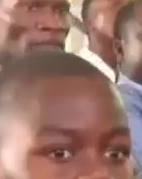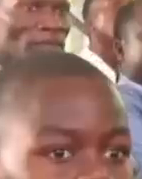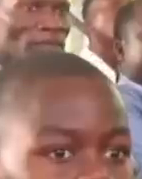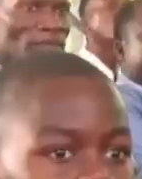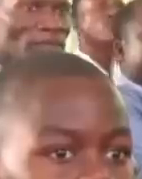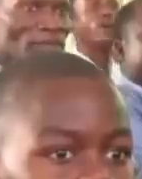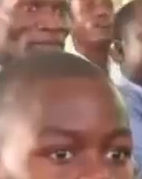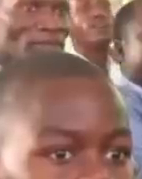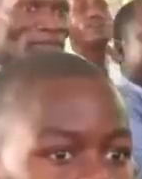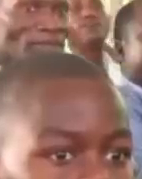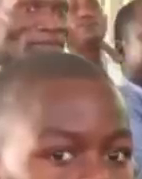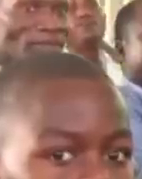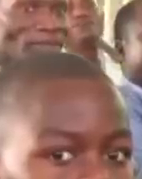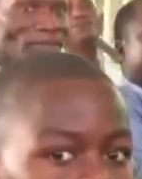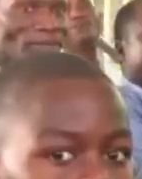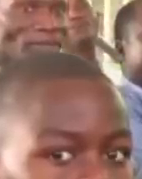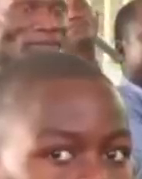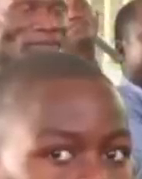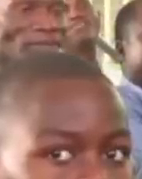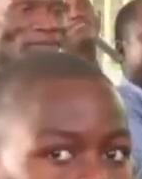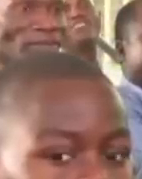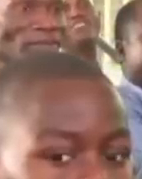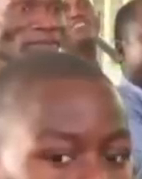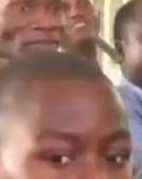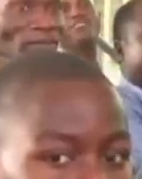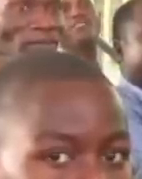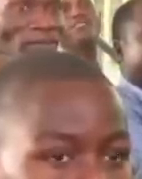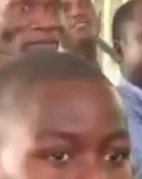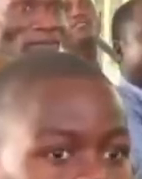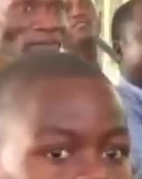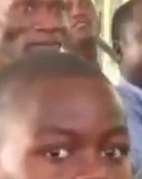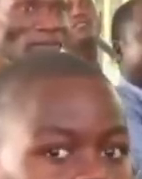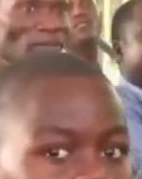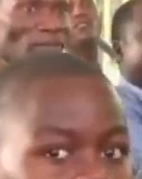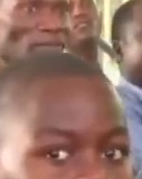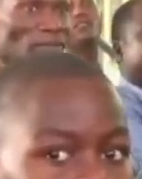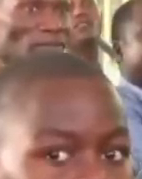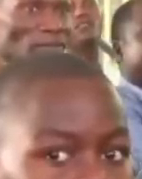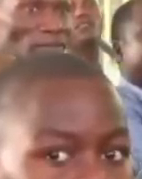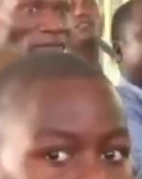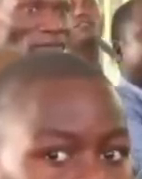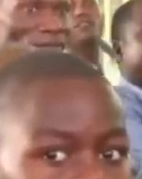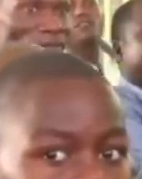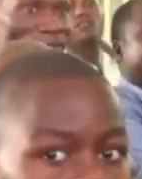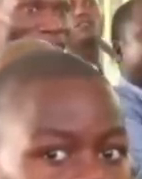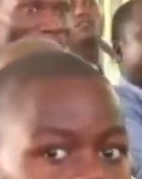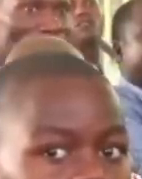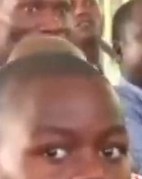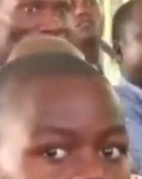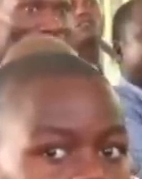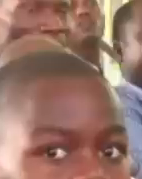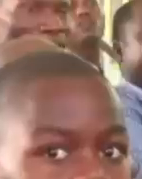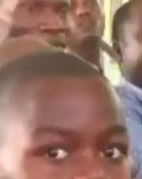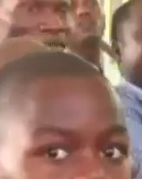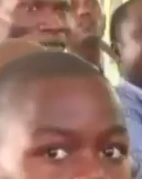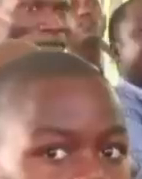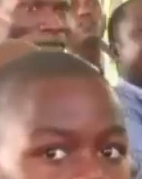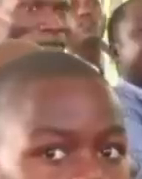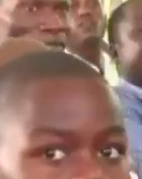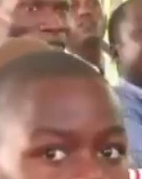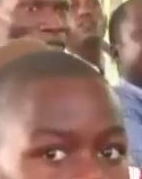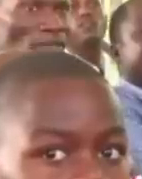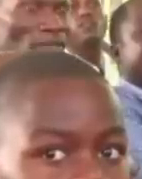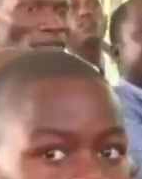Narudia hii, unisamehe kama nitakukwaza. Ogopa sana mtu ambaye anakuambia mimi ni bora kuliko mtu mwingine.